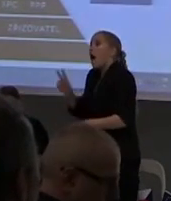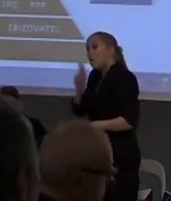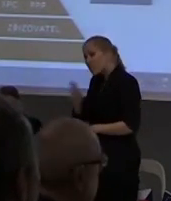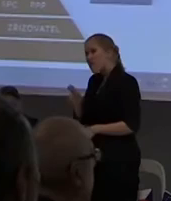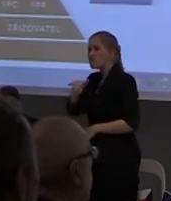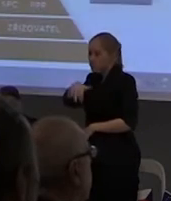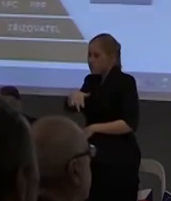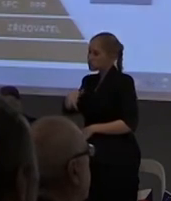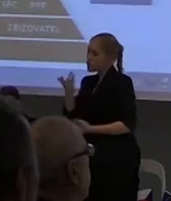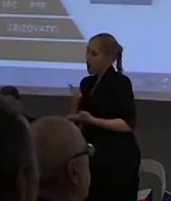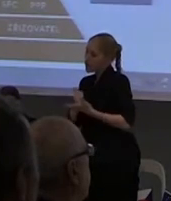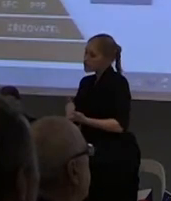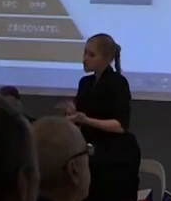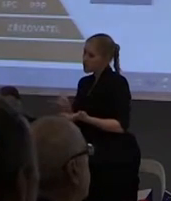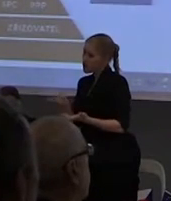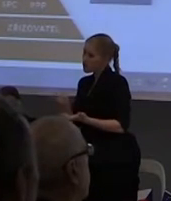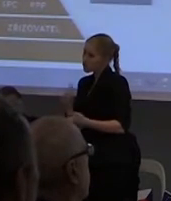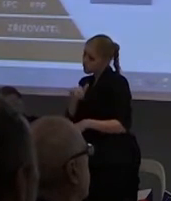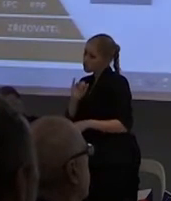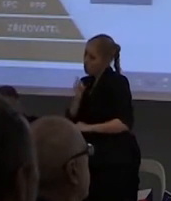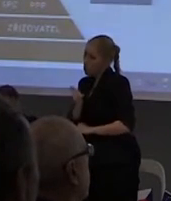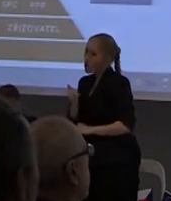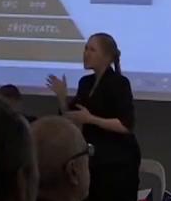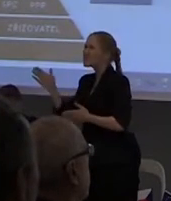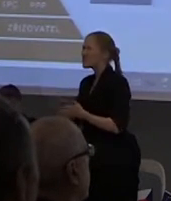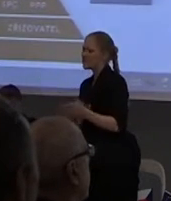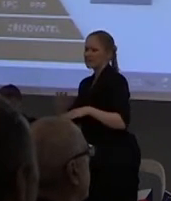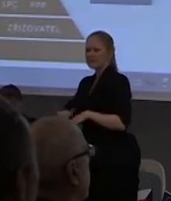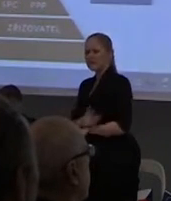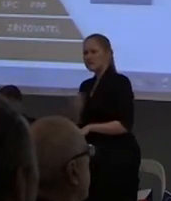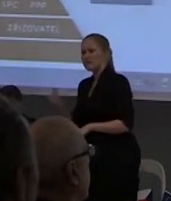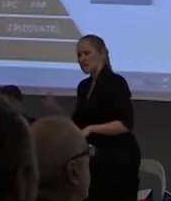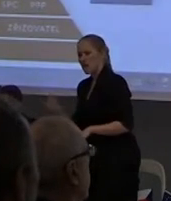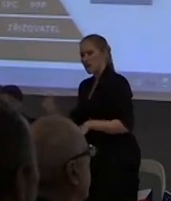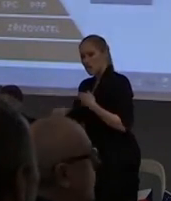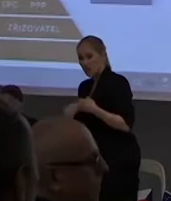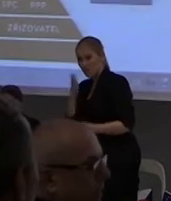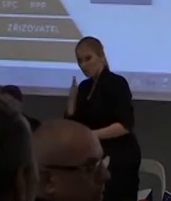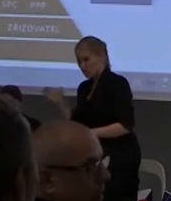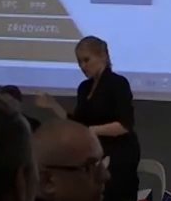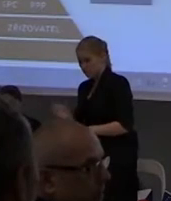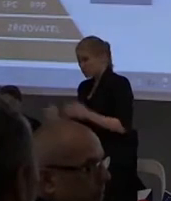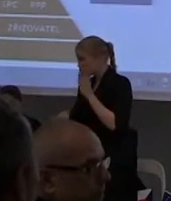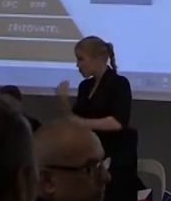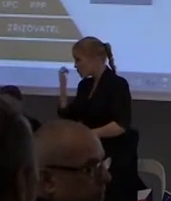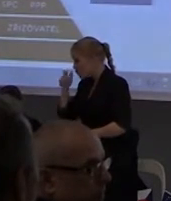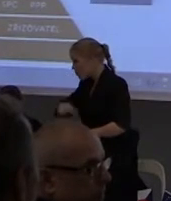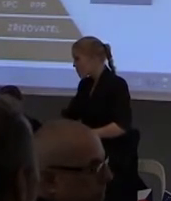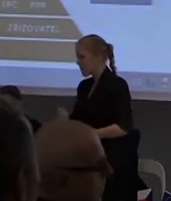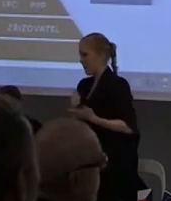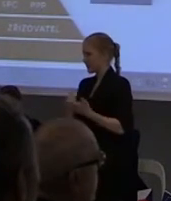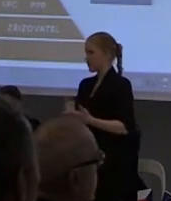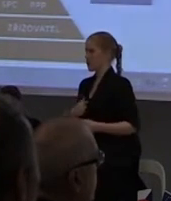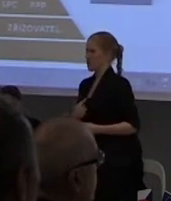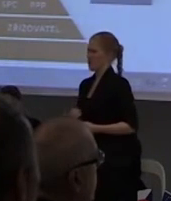Ne, vždycky jsem byla, ne, ze začátku jsem nebyla tu informací úplně nadšená, přece jenom je to cizí člověk u mě ve